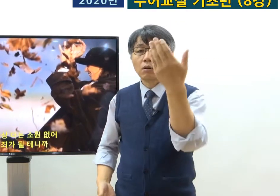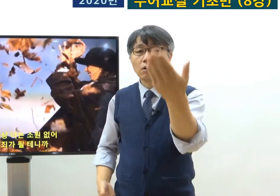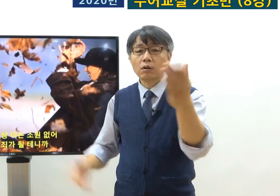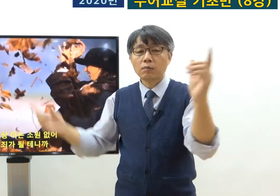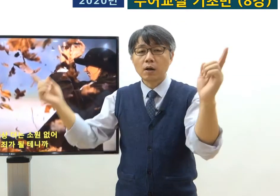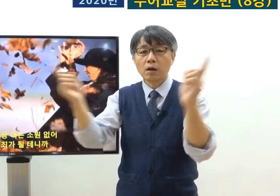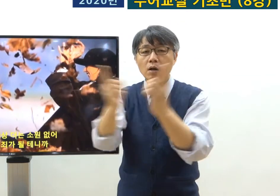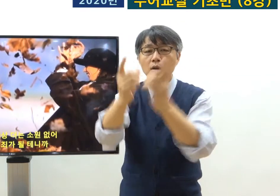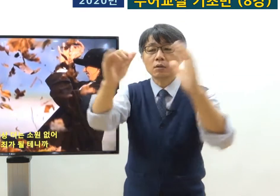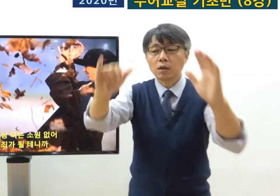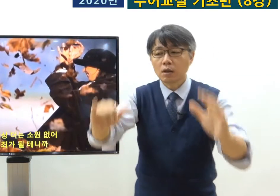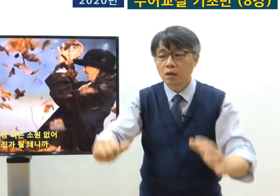널 만난